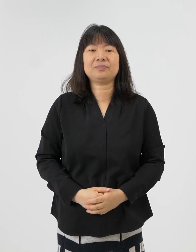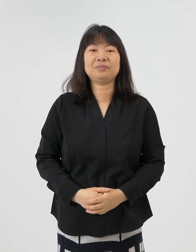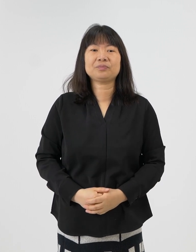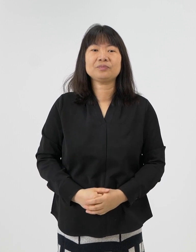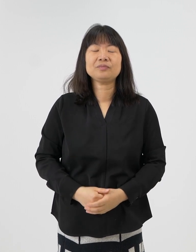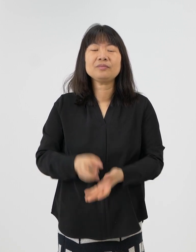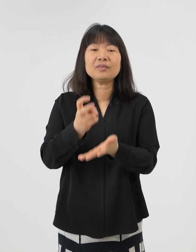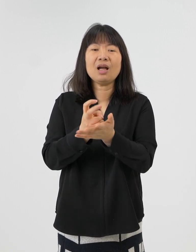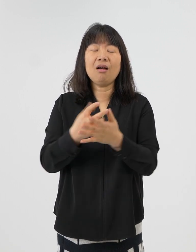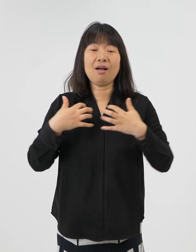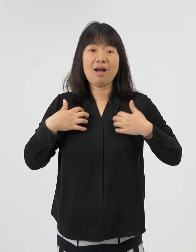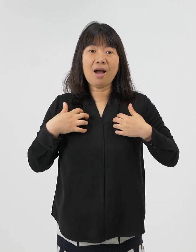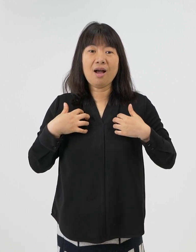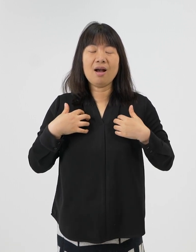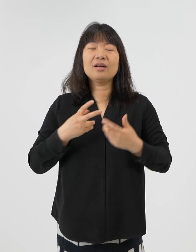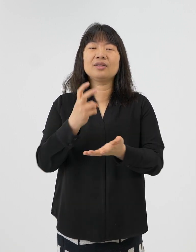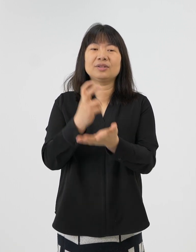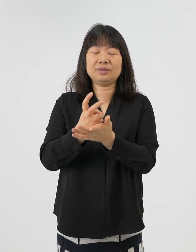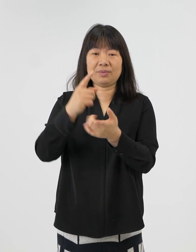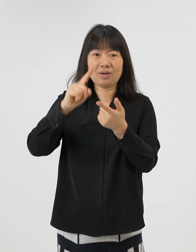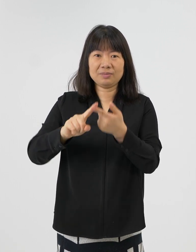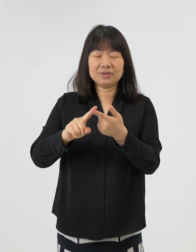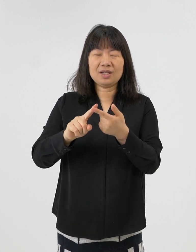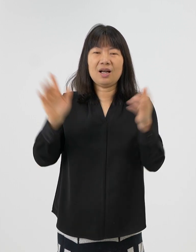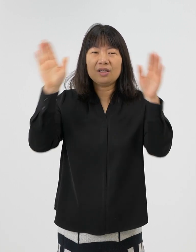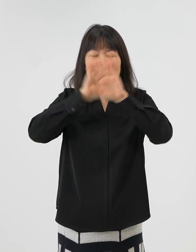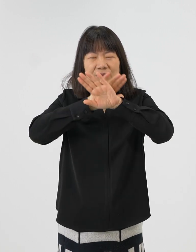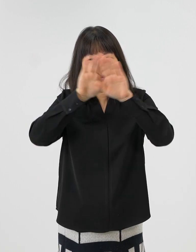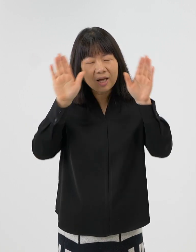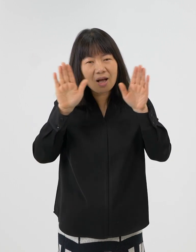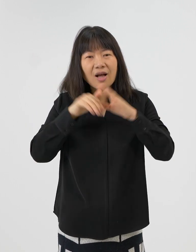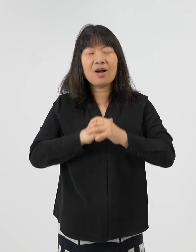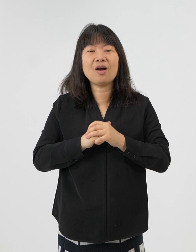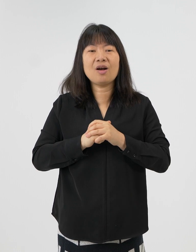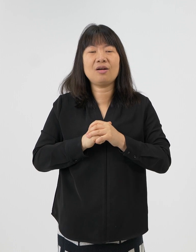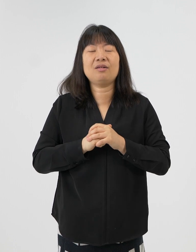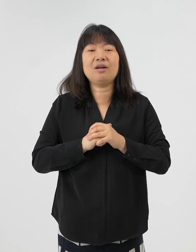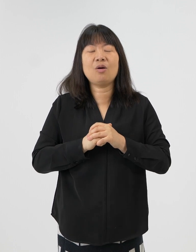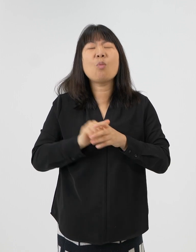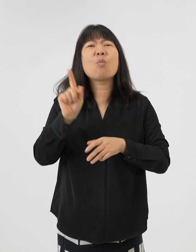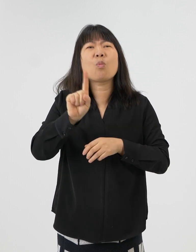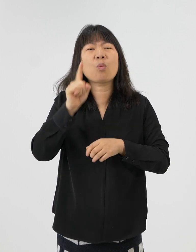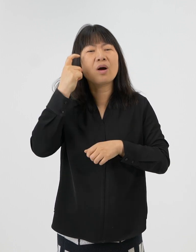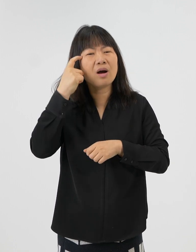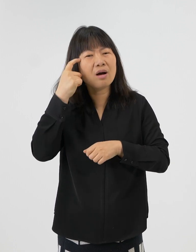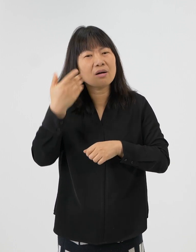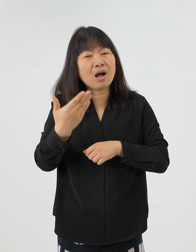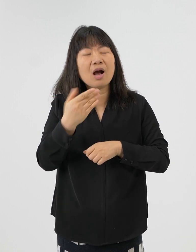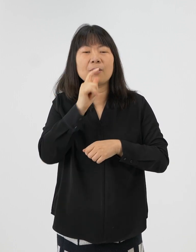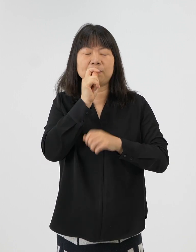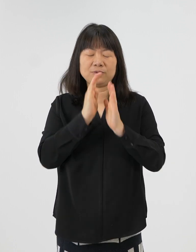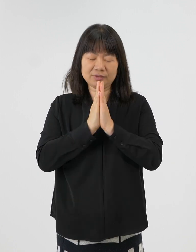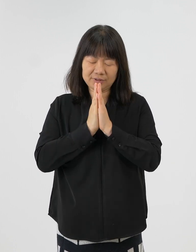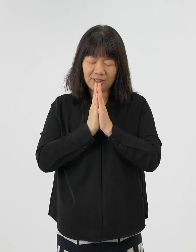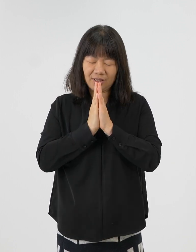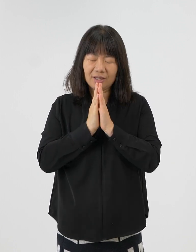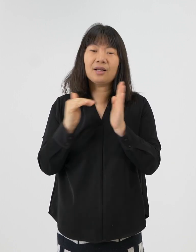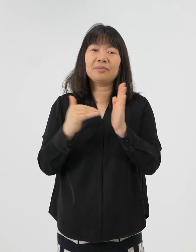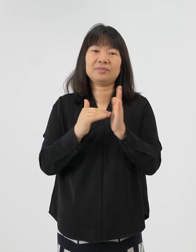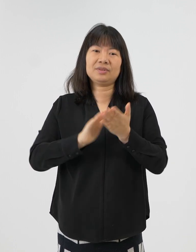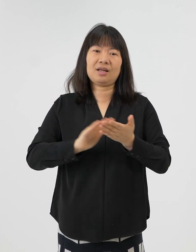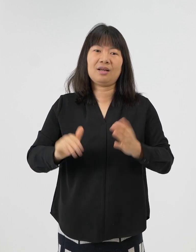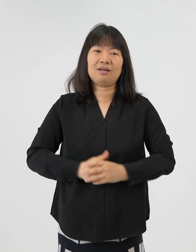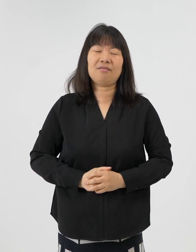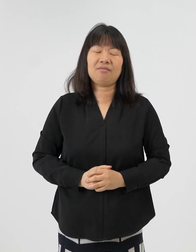율법을 즐거워하여 그의 율법을 주야로 뭐 하는도다? 묵상하는도다. 자,